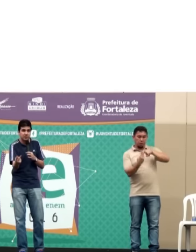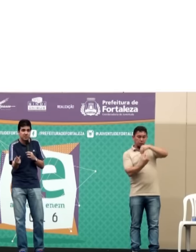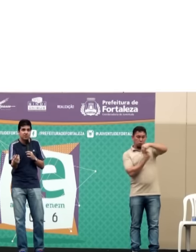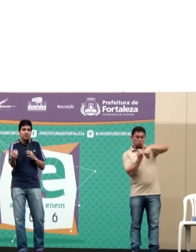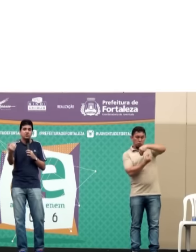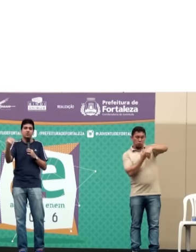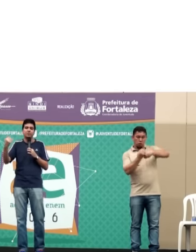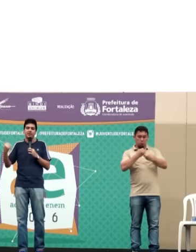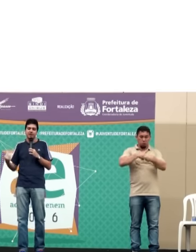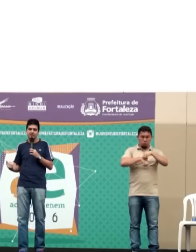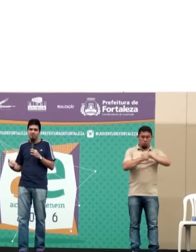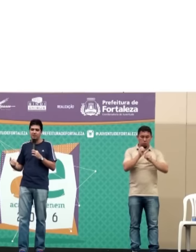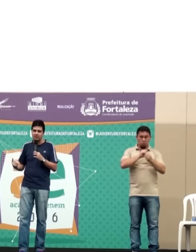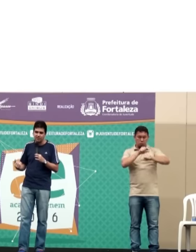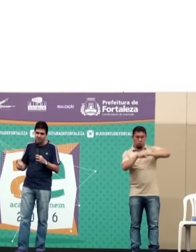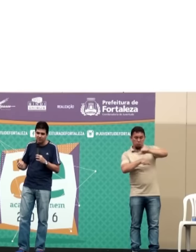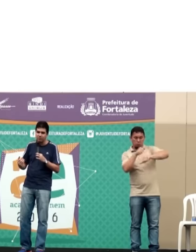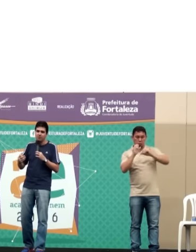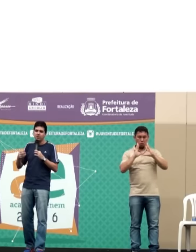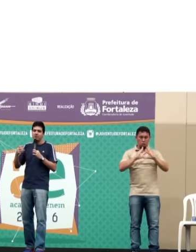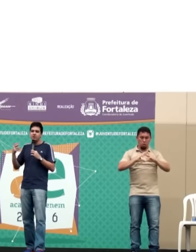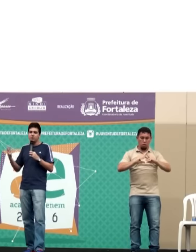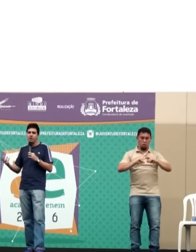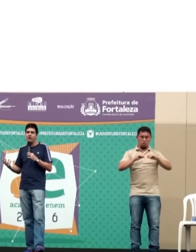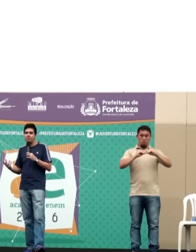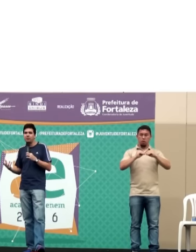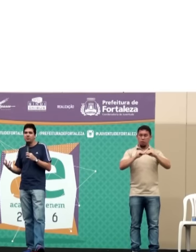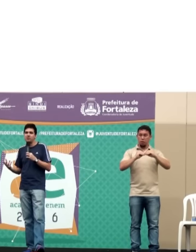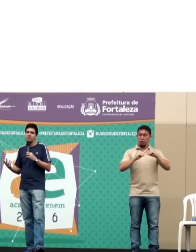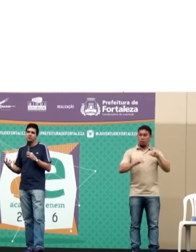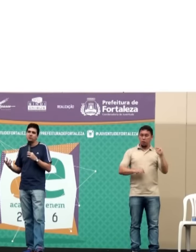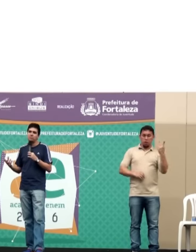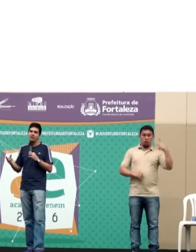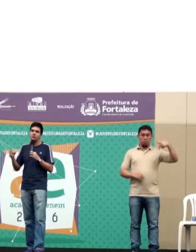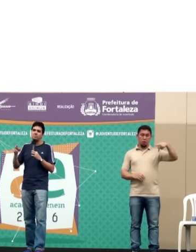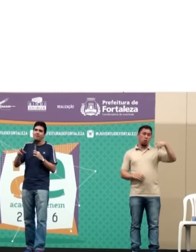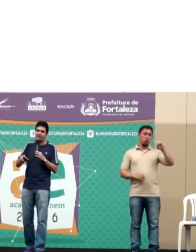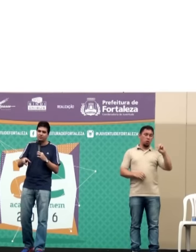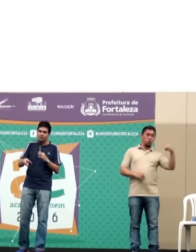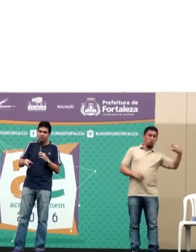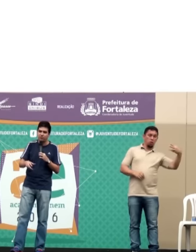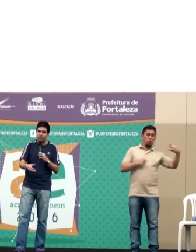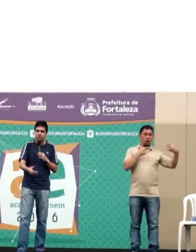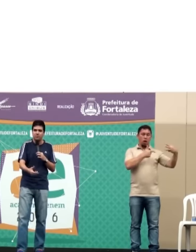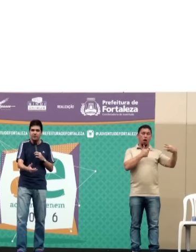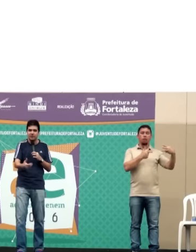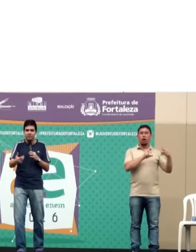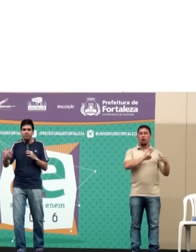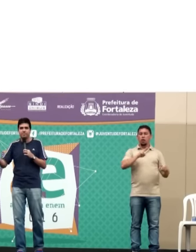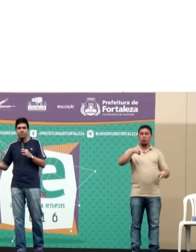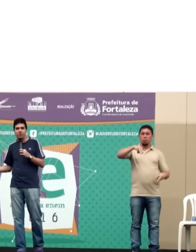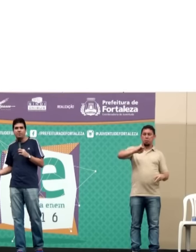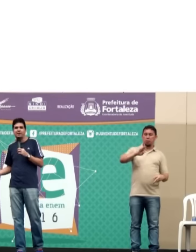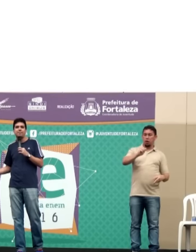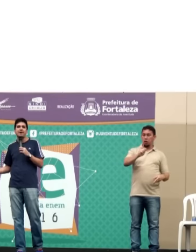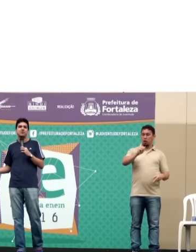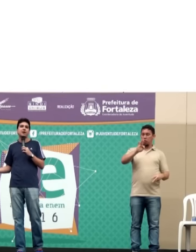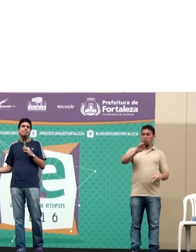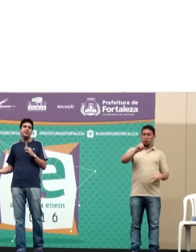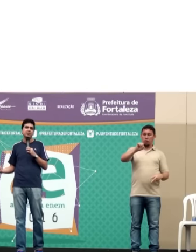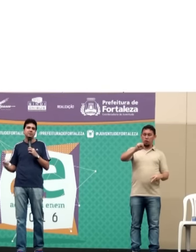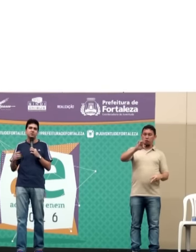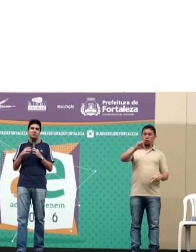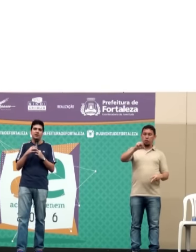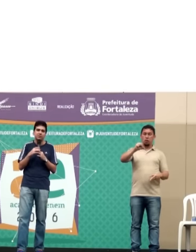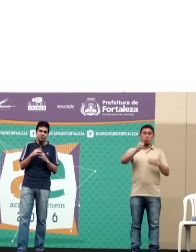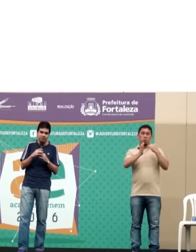duas moléculas sofrendo a desidratação, e o HPO3 vai ser chamado de metafosfórico, porque ele foi formado